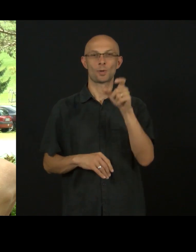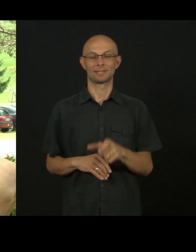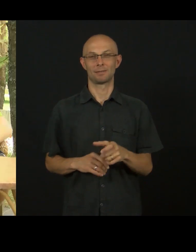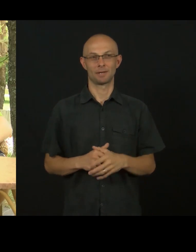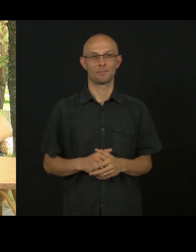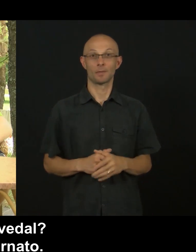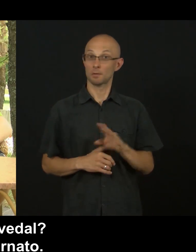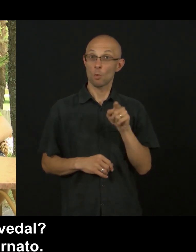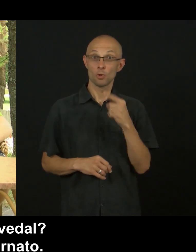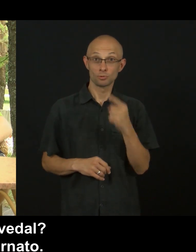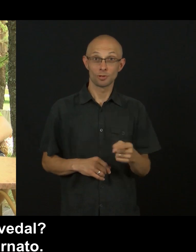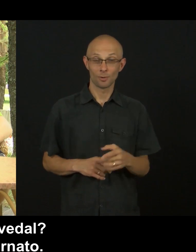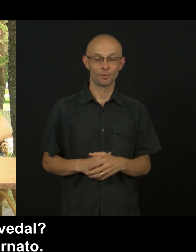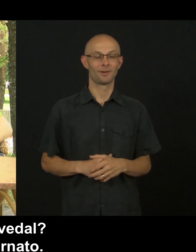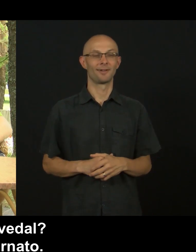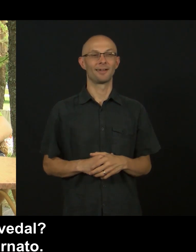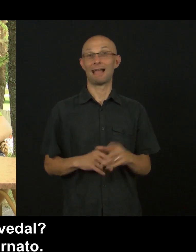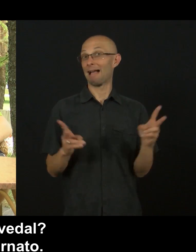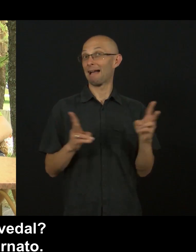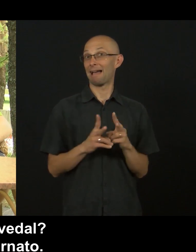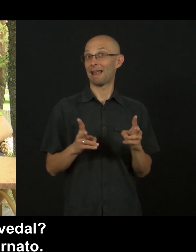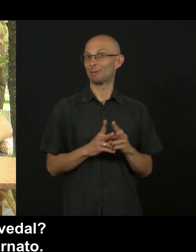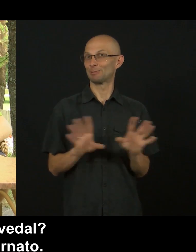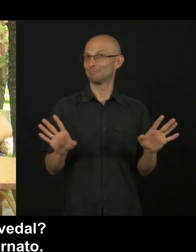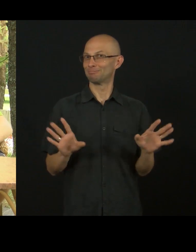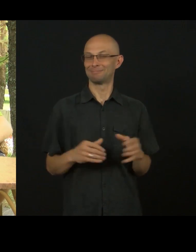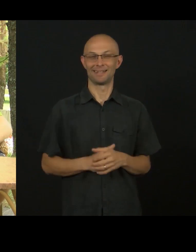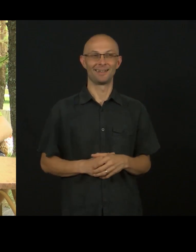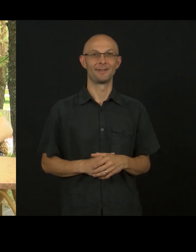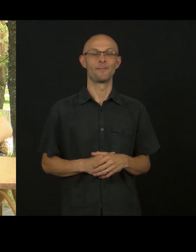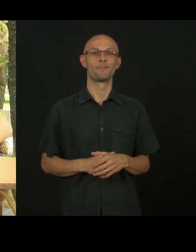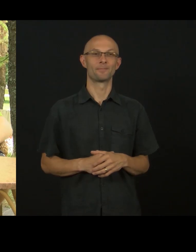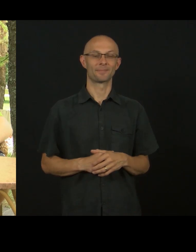oseba. A tam je to biti povedal. Kratko in jedrnato.